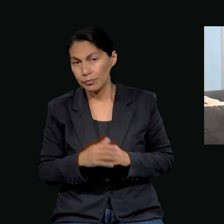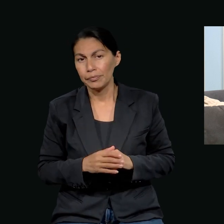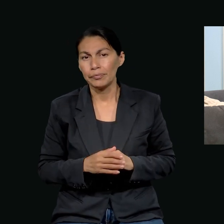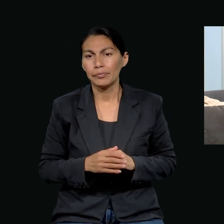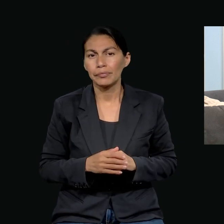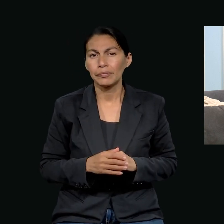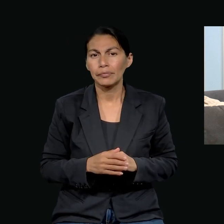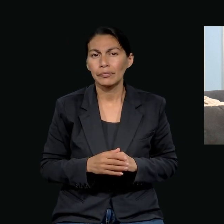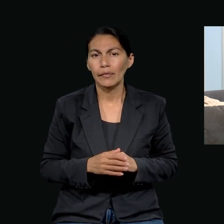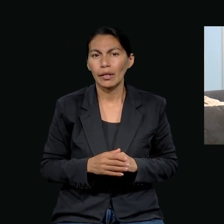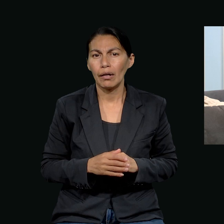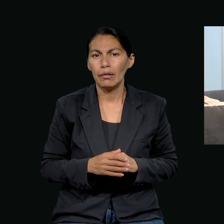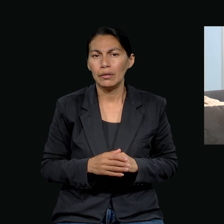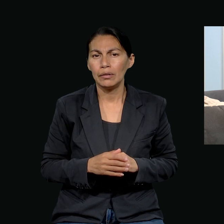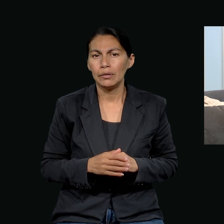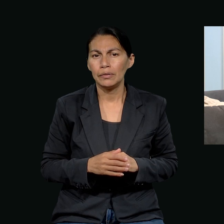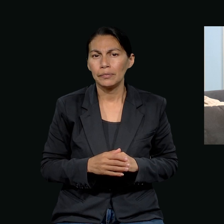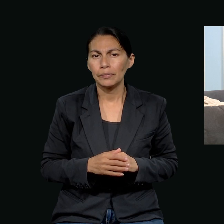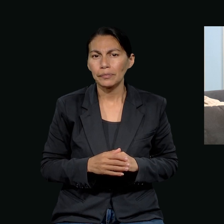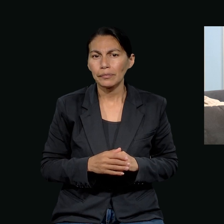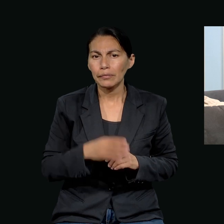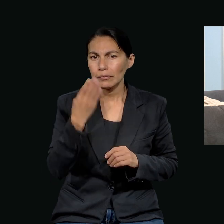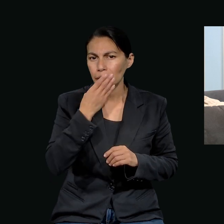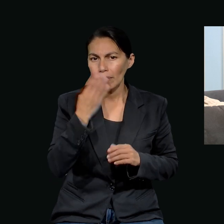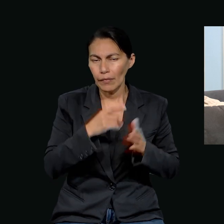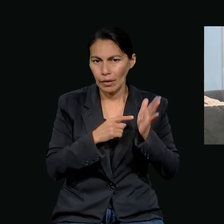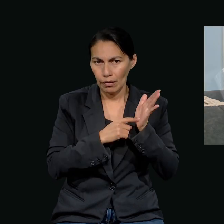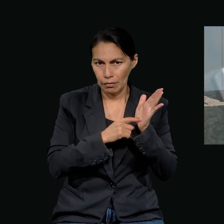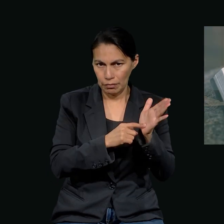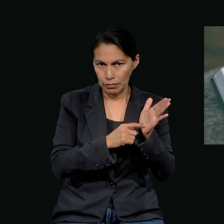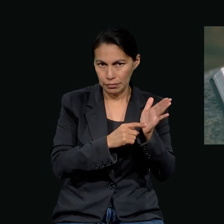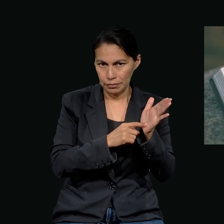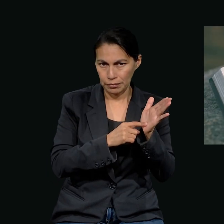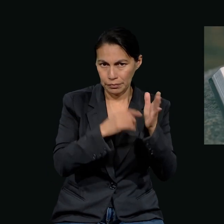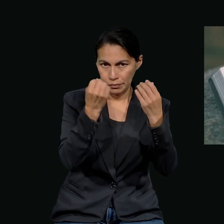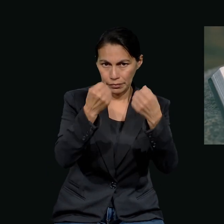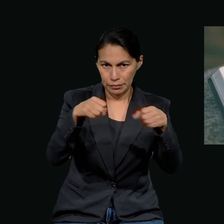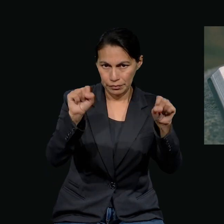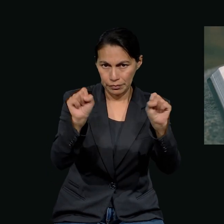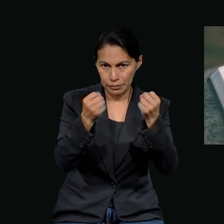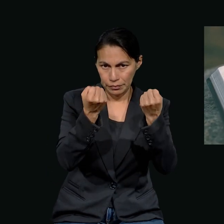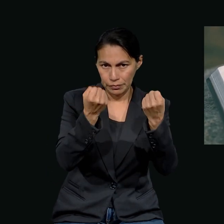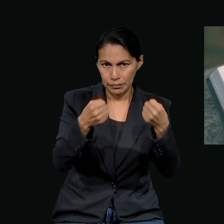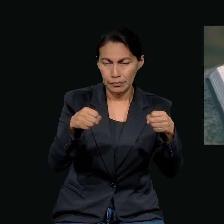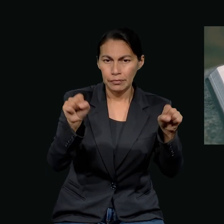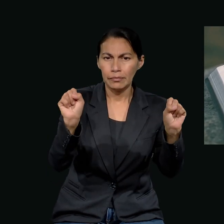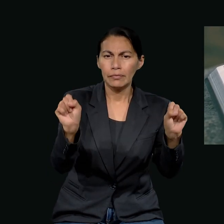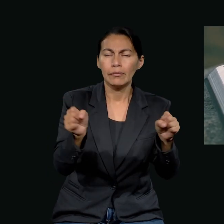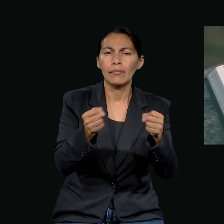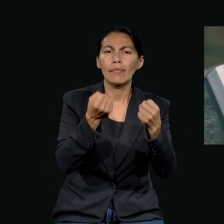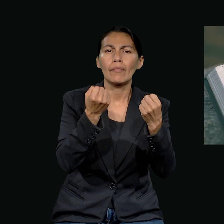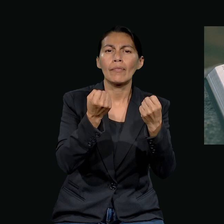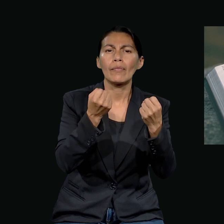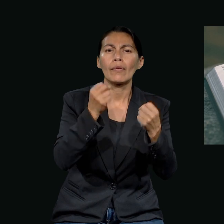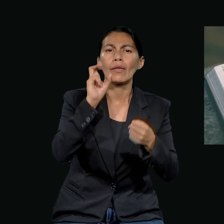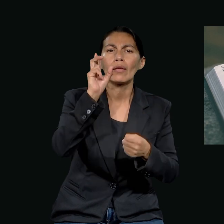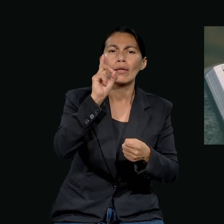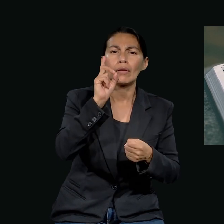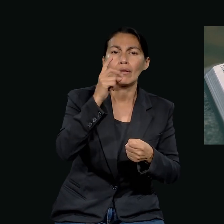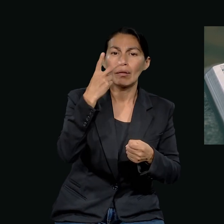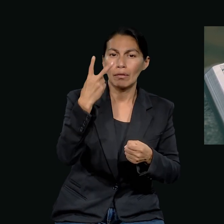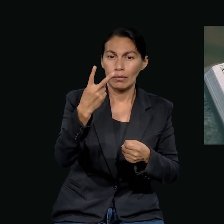Lo que está escrito En el libro De los Salmos En el Salmo 32